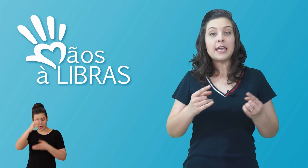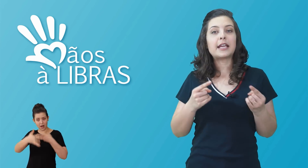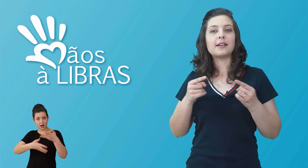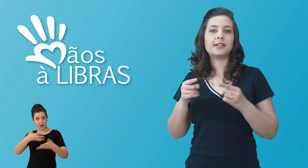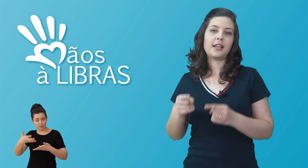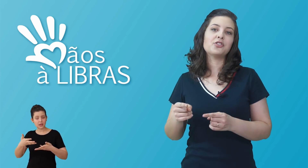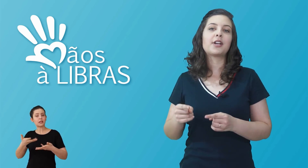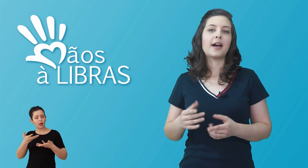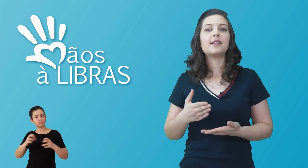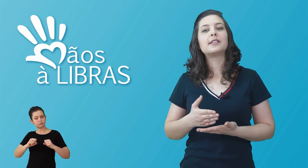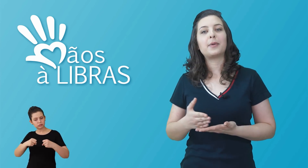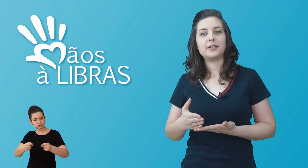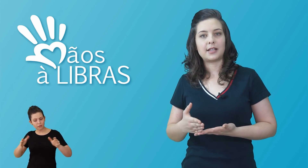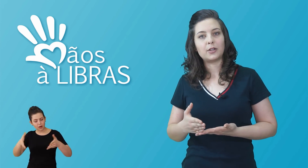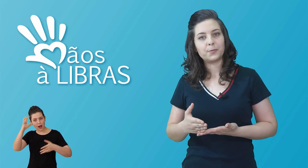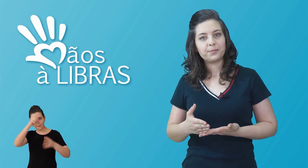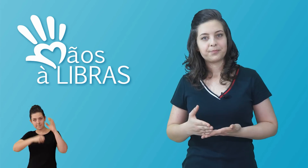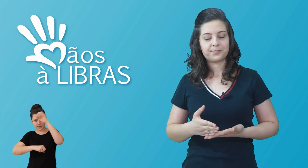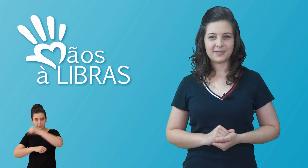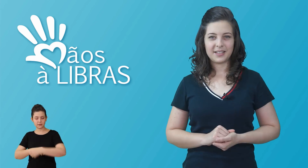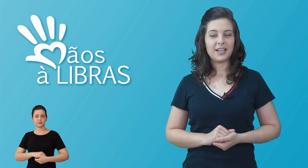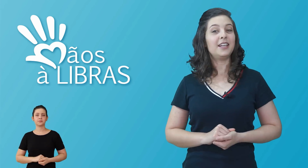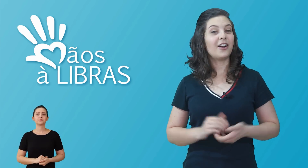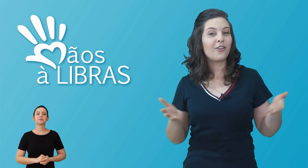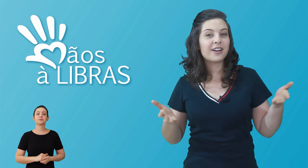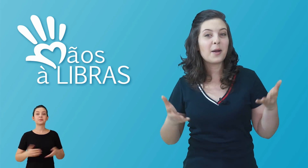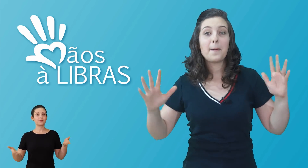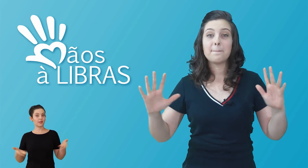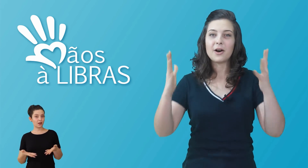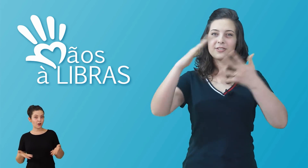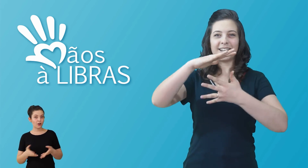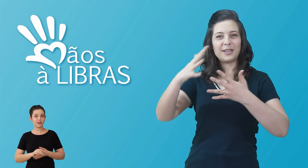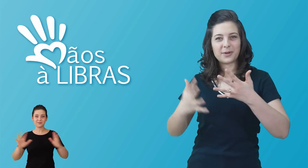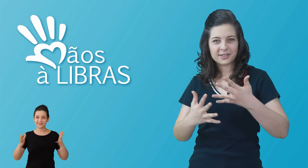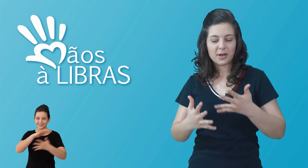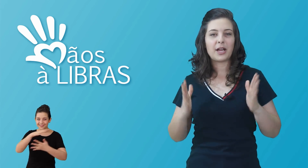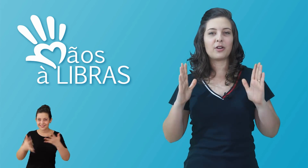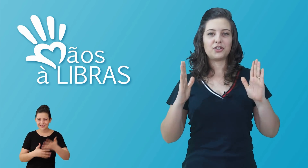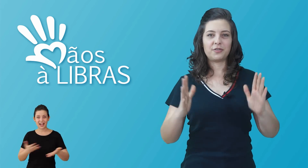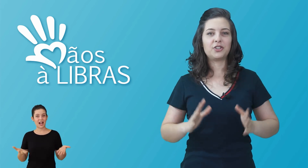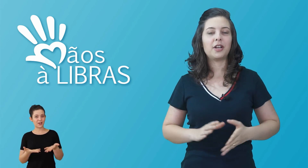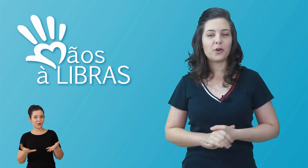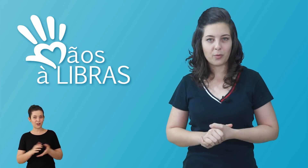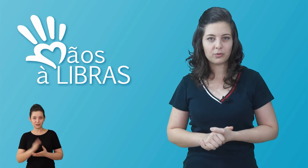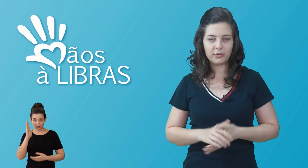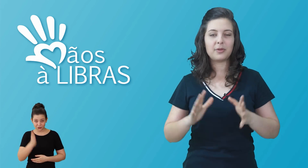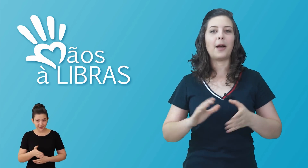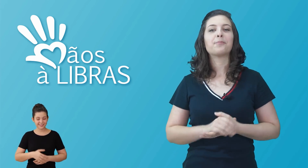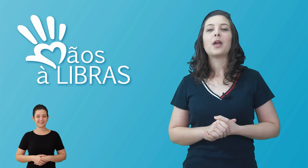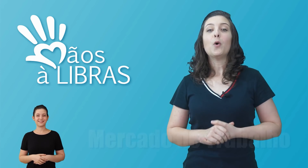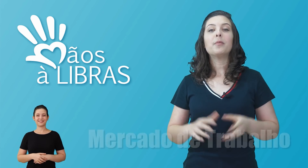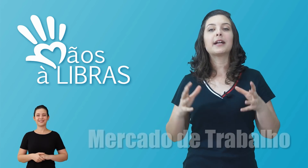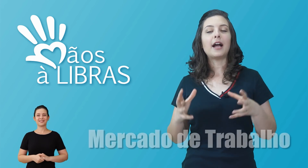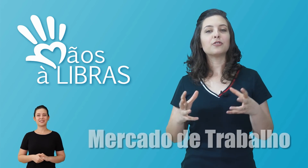Libras e quer se dedicar a esse aprendizado. E agora, mãos a Libras, porque agora a gente vai direto ao ponto. Vamos